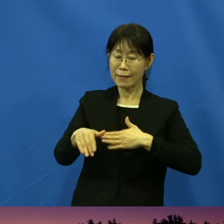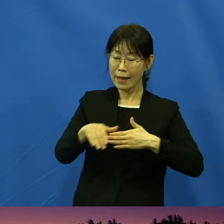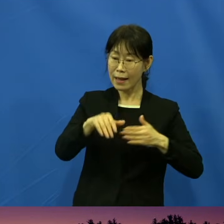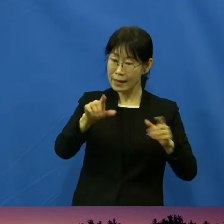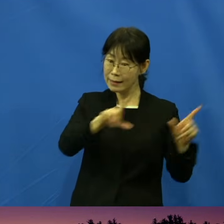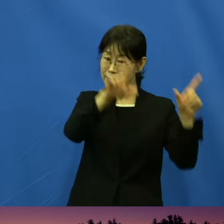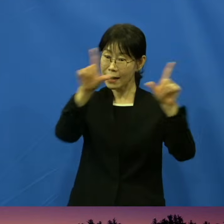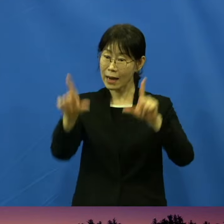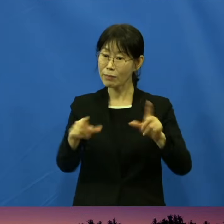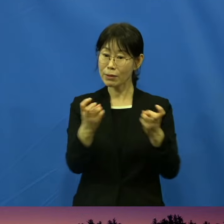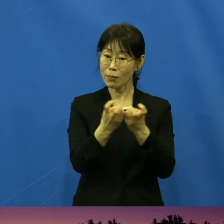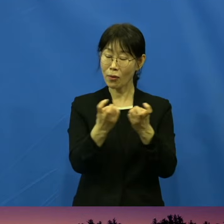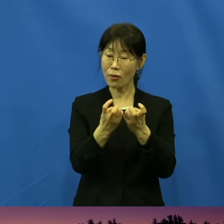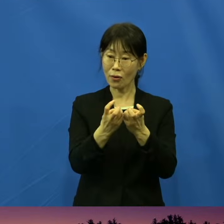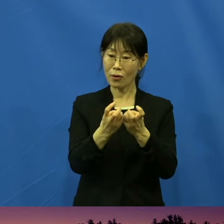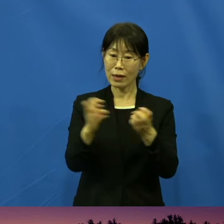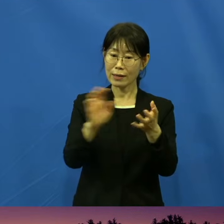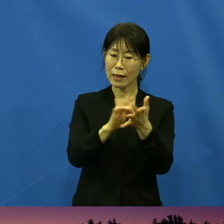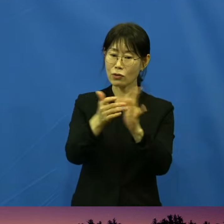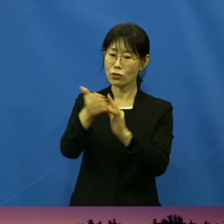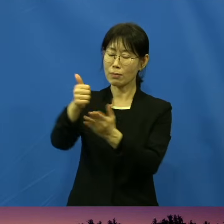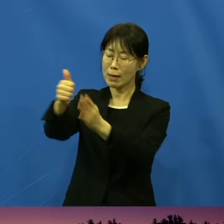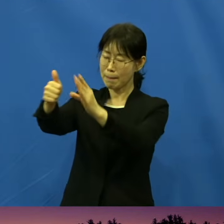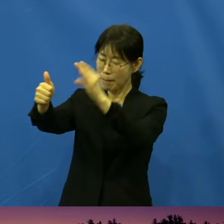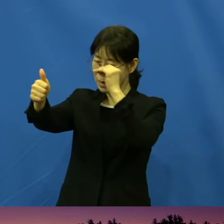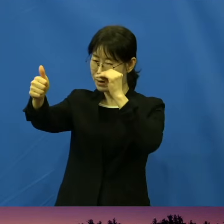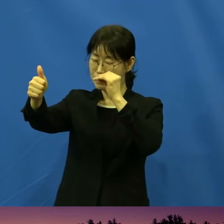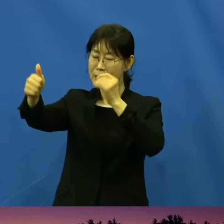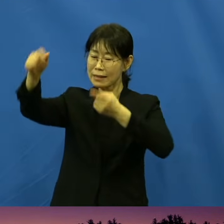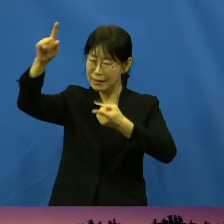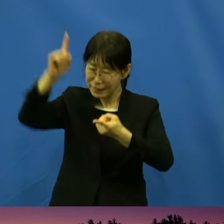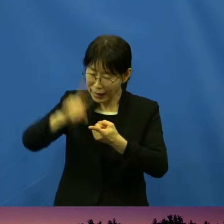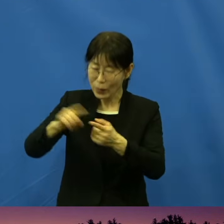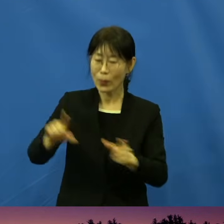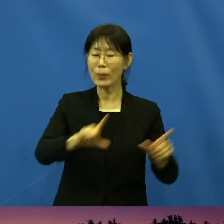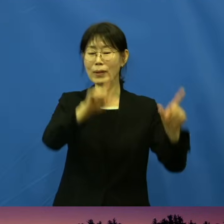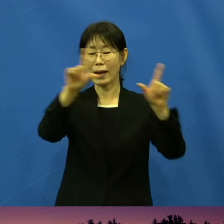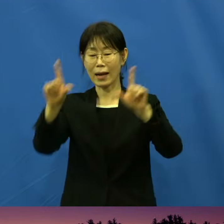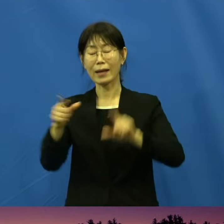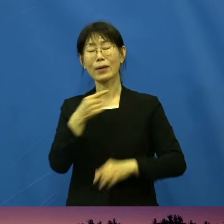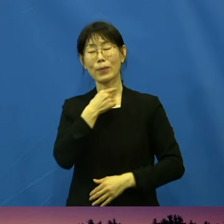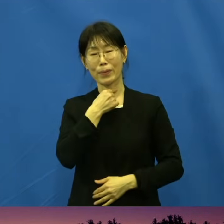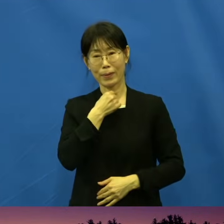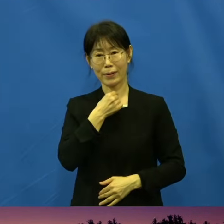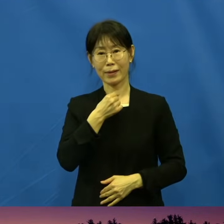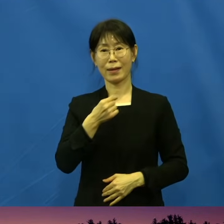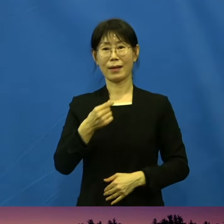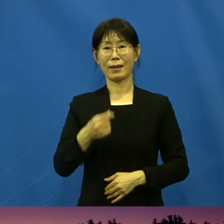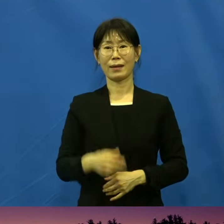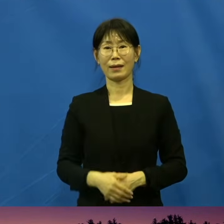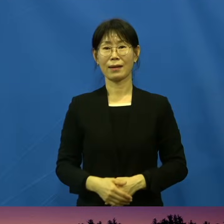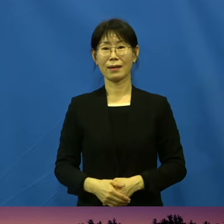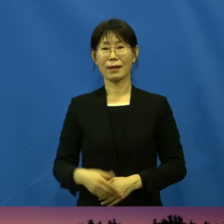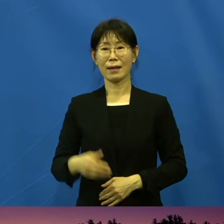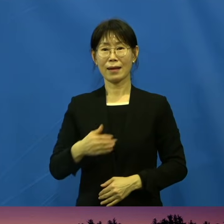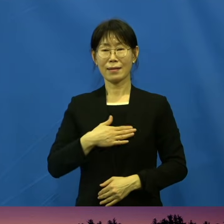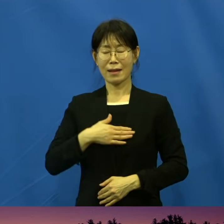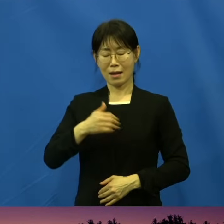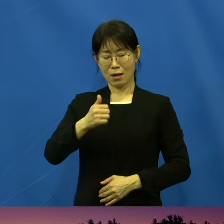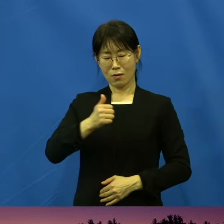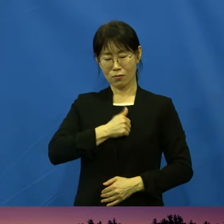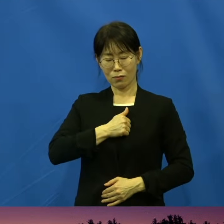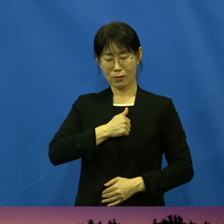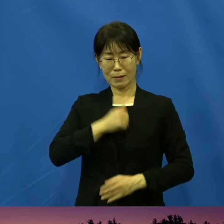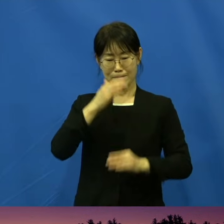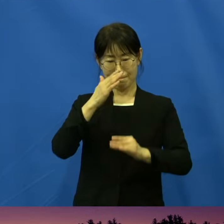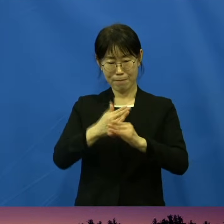그리스도가 사셨던 삶의 방식을 살아가도록 우리를 이끄시는 분이거든요. 근데 나는 내 자아중심적으로 살아가려고 하면